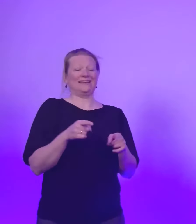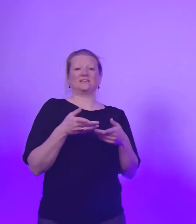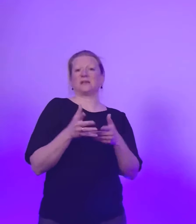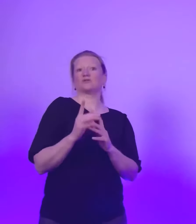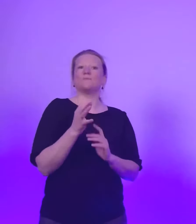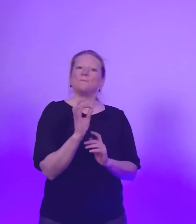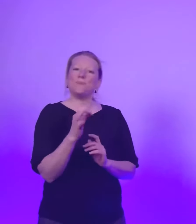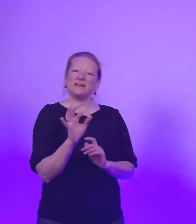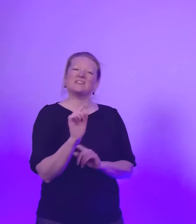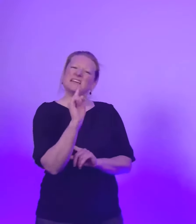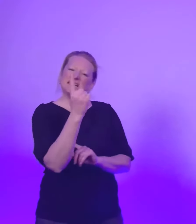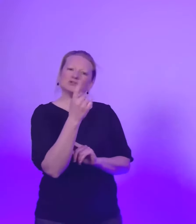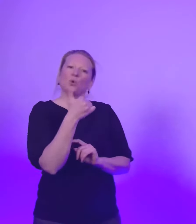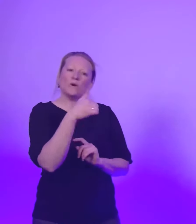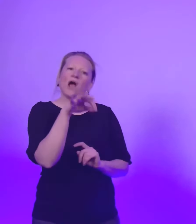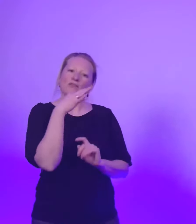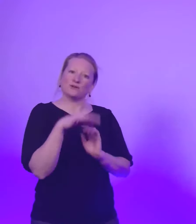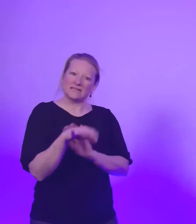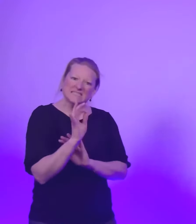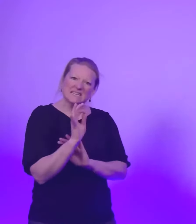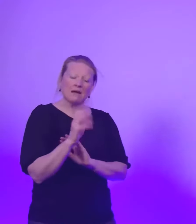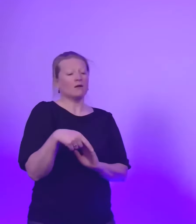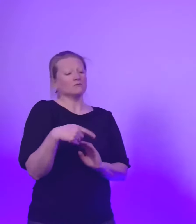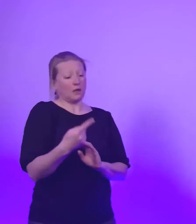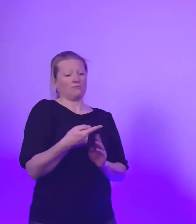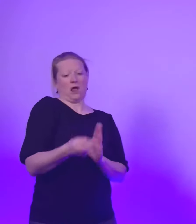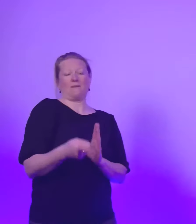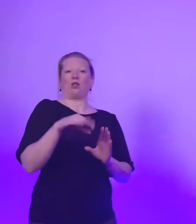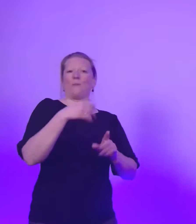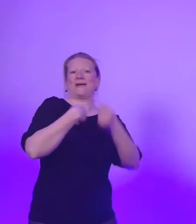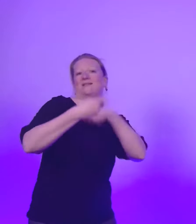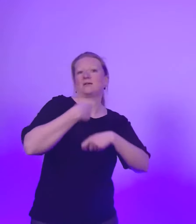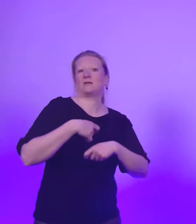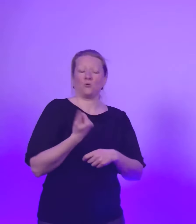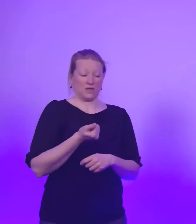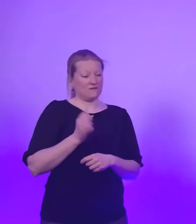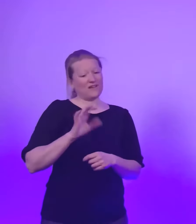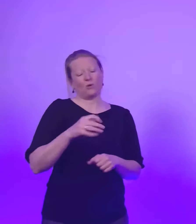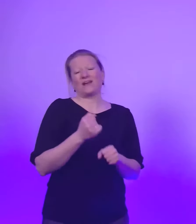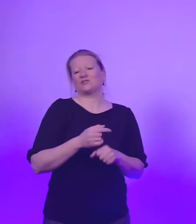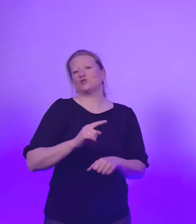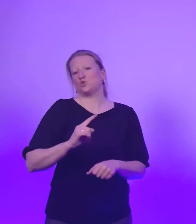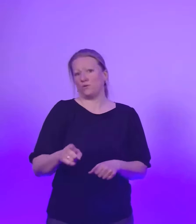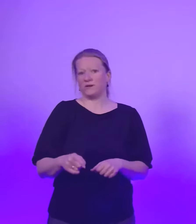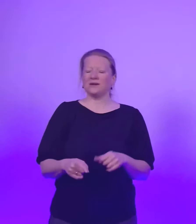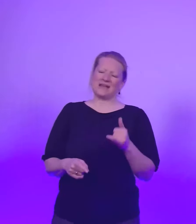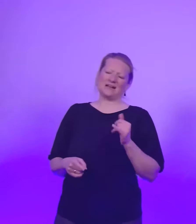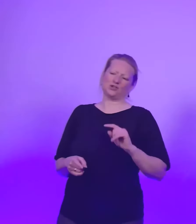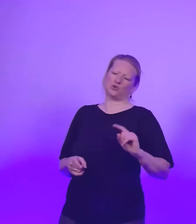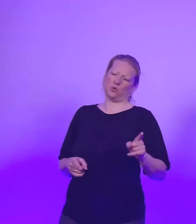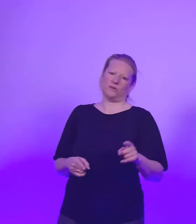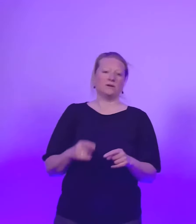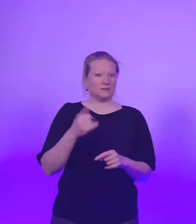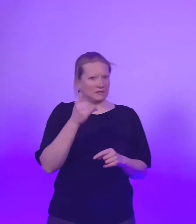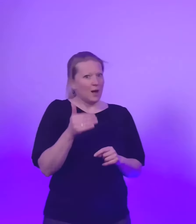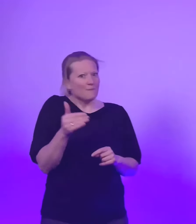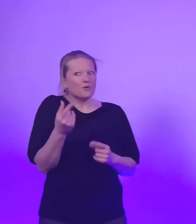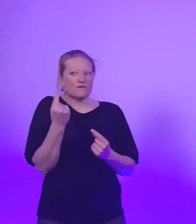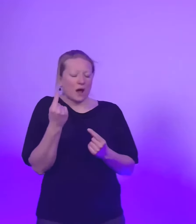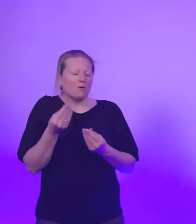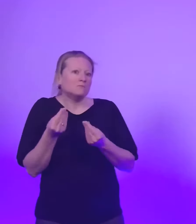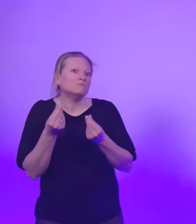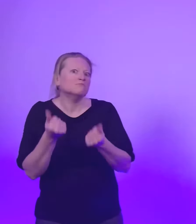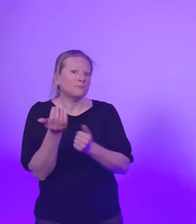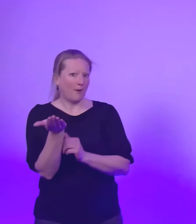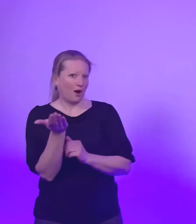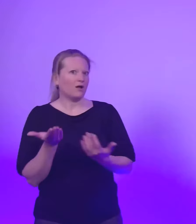goede antwoord kiezen. Ja. En daarna eten we gewoon die andere op. Want het is zonde om weg te gooien. Echt, hè? En veel te lekker. Oh, okay. Buffrouw Letty kan zo goed bakken. Ik denk